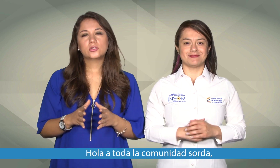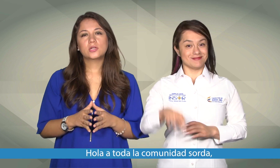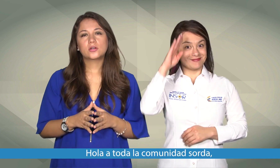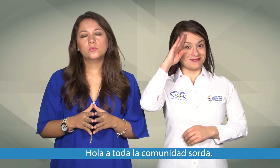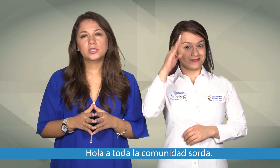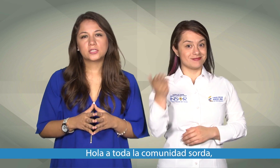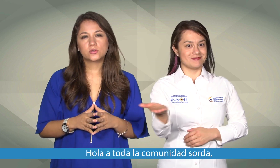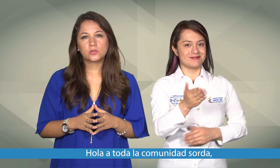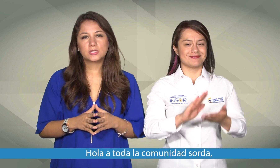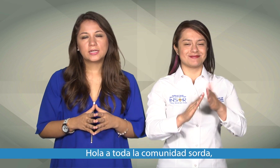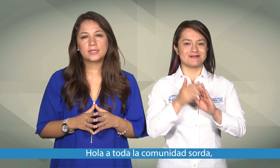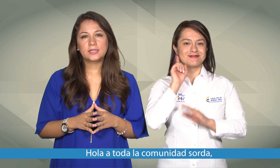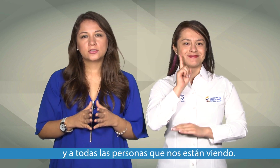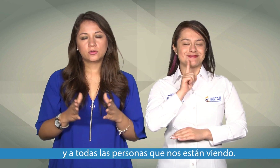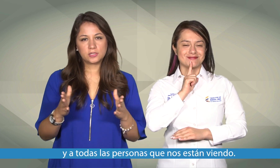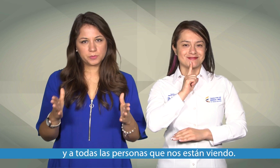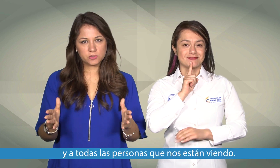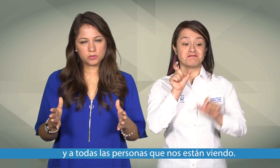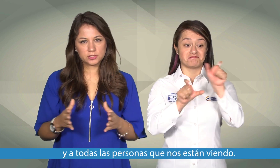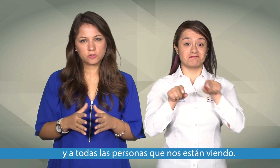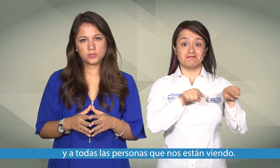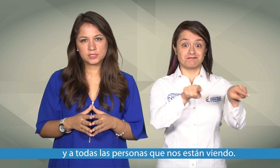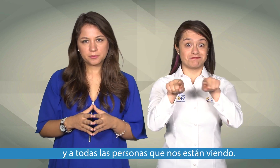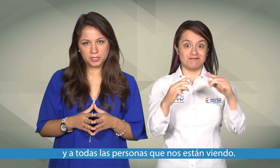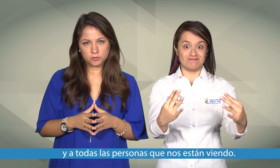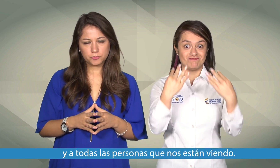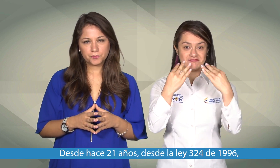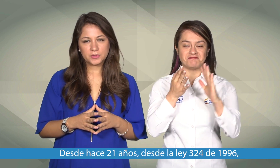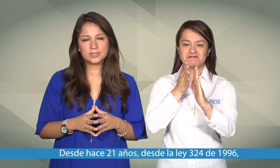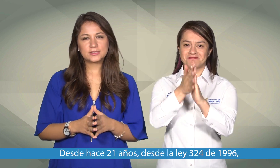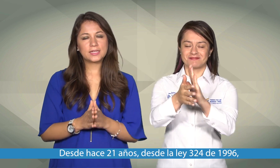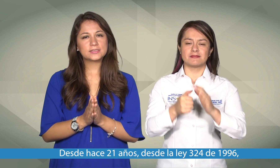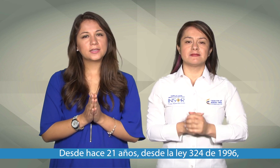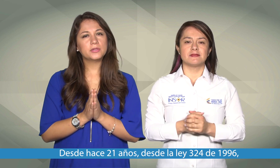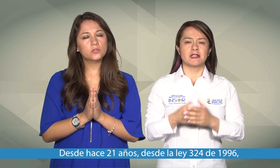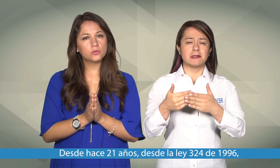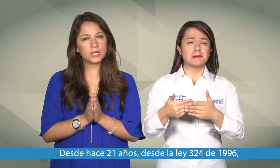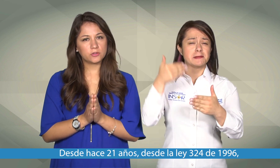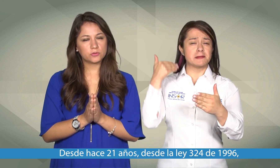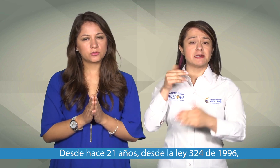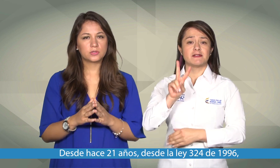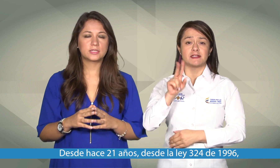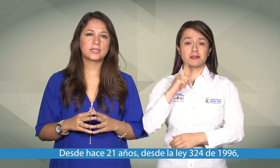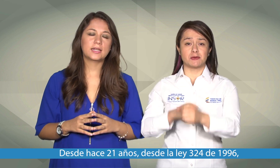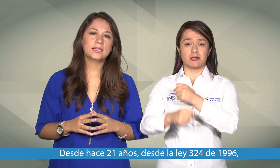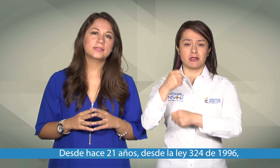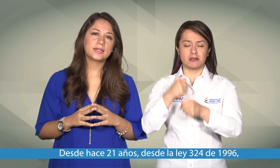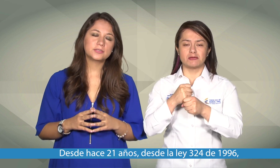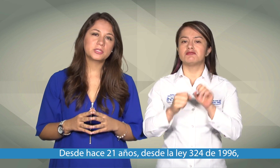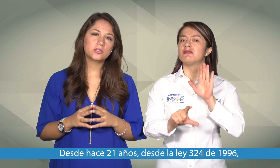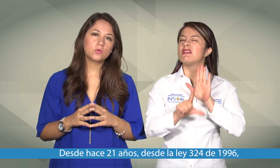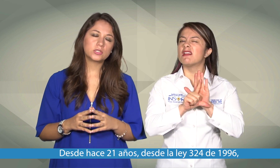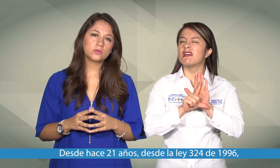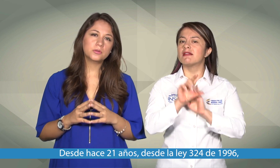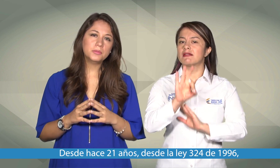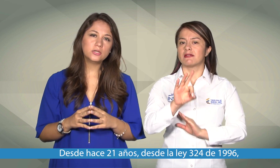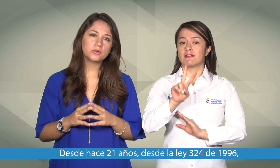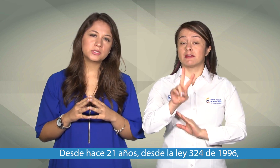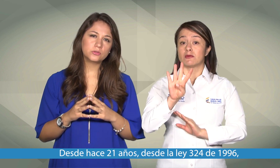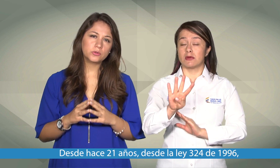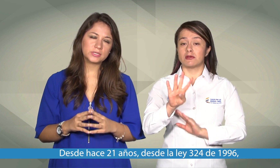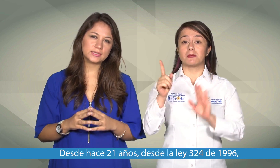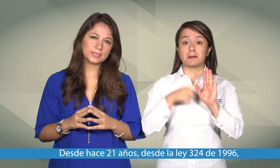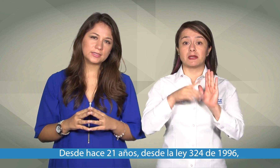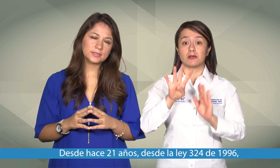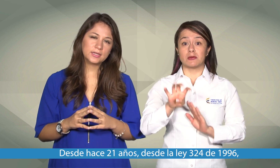Hola a toda la comunidad sorda y a todas las personas que nos están viendo. Desde hace 21 años, desde la ley 324 de